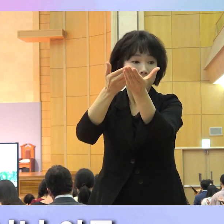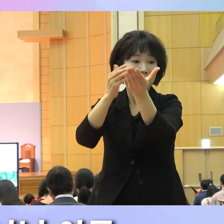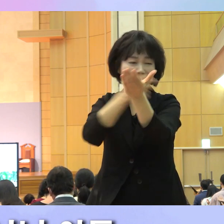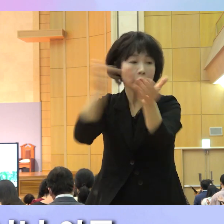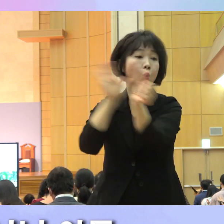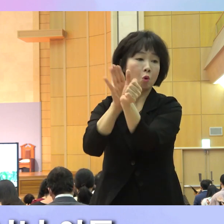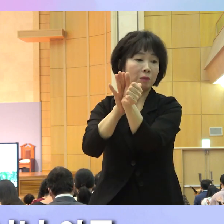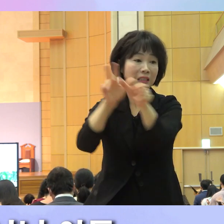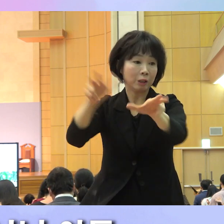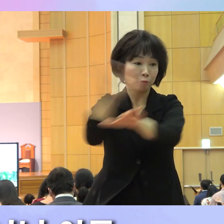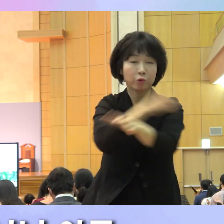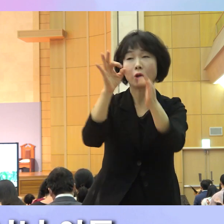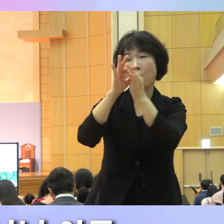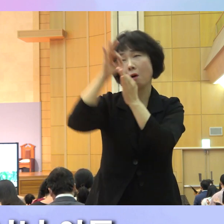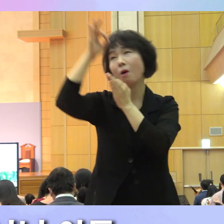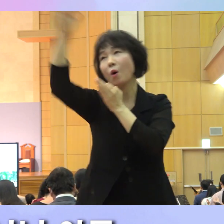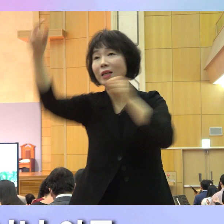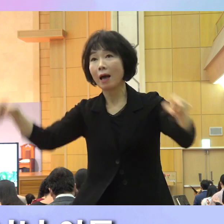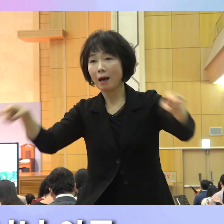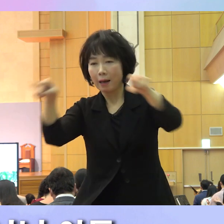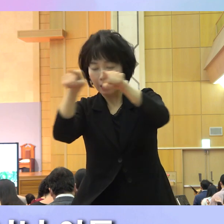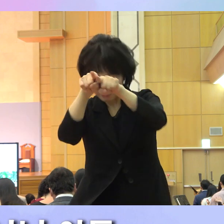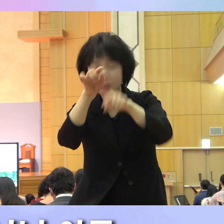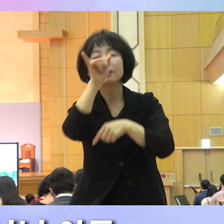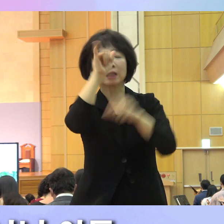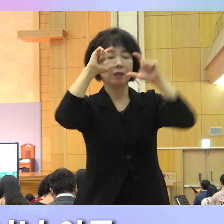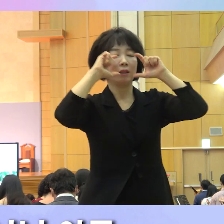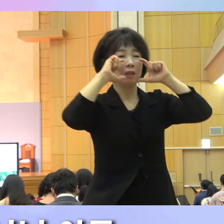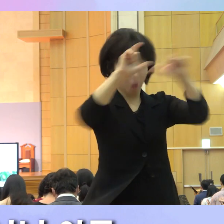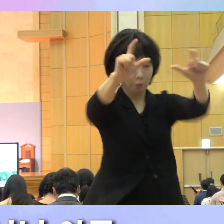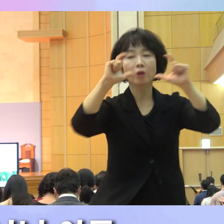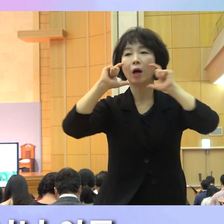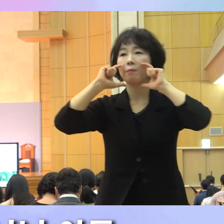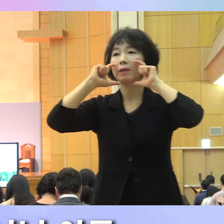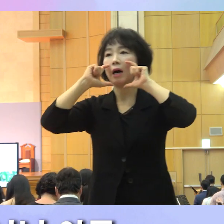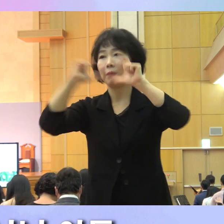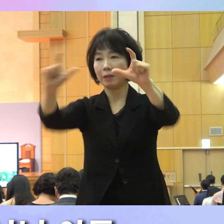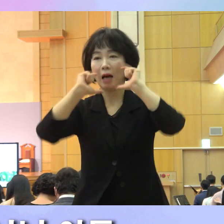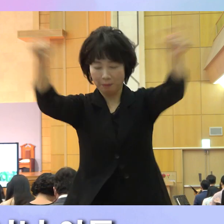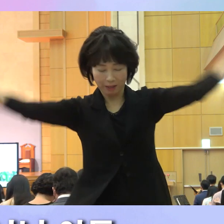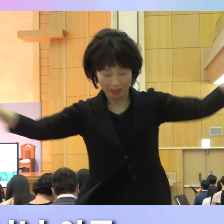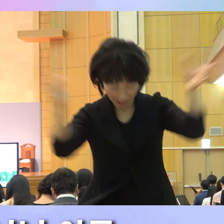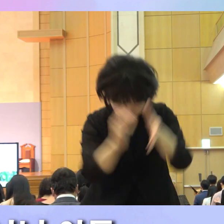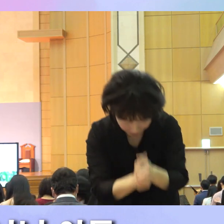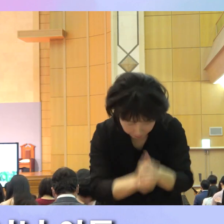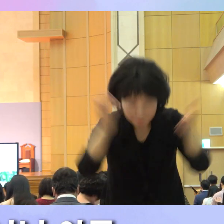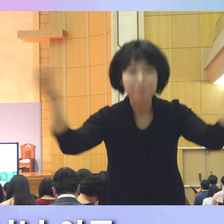도우심이 이제로부터 영원까지 함께할지어다. 아멘.